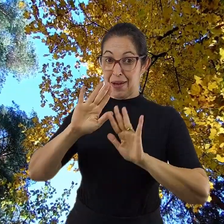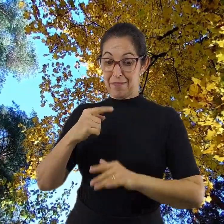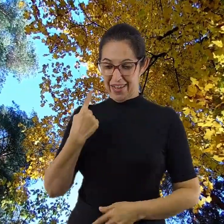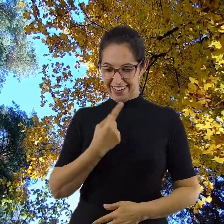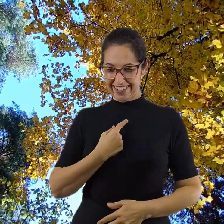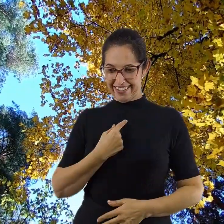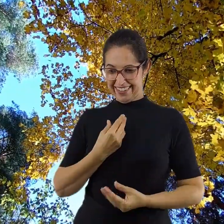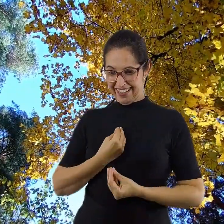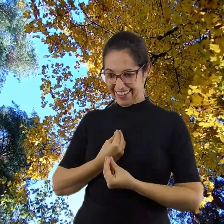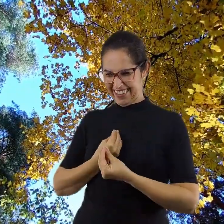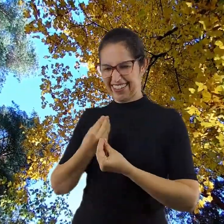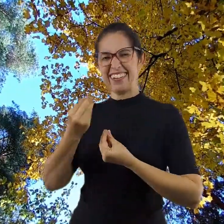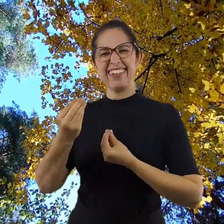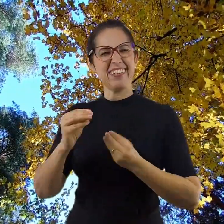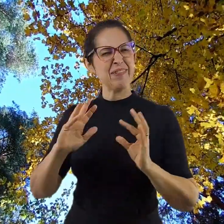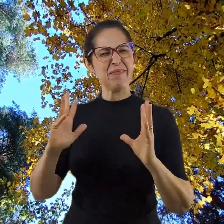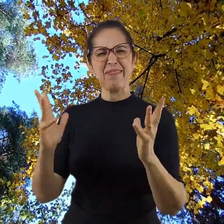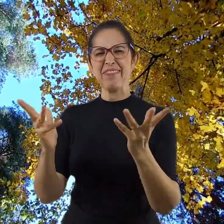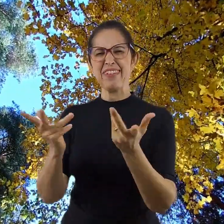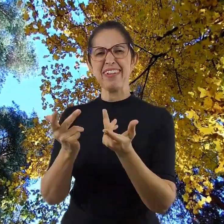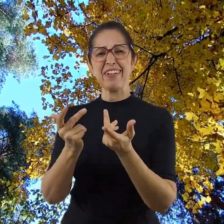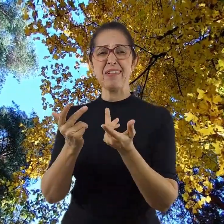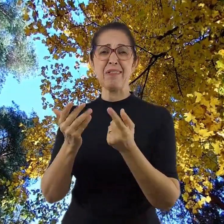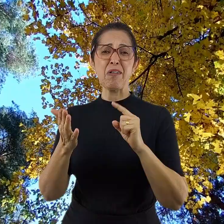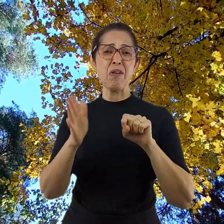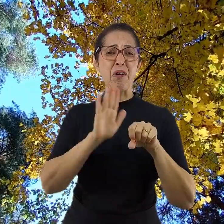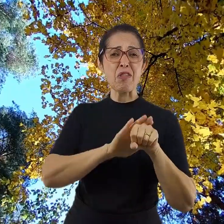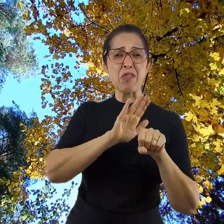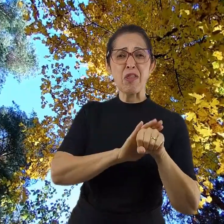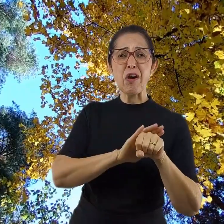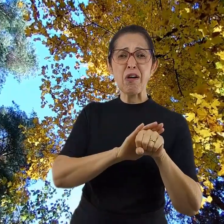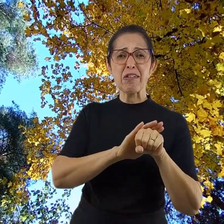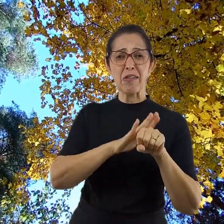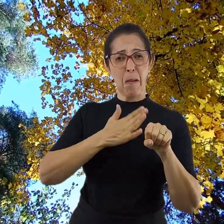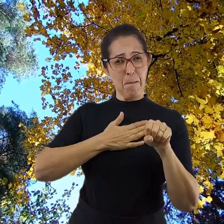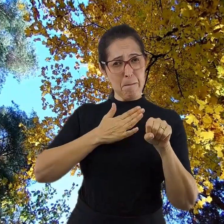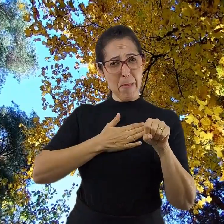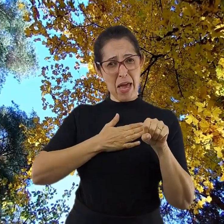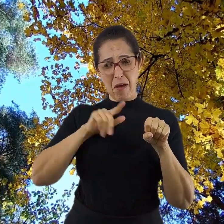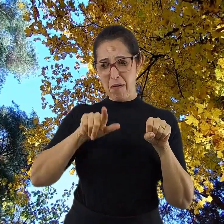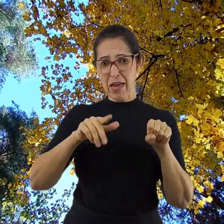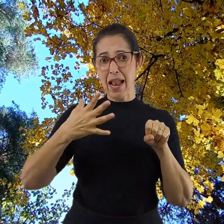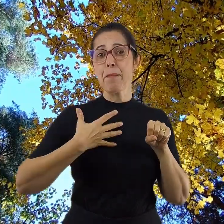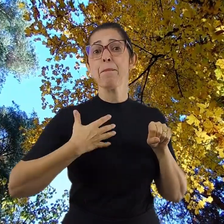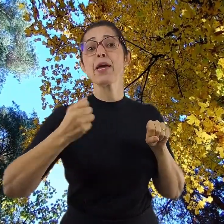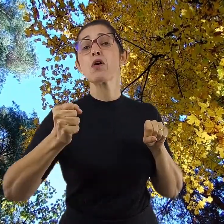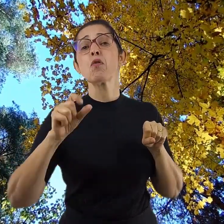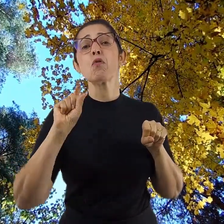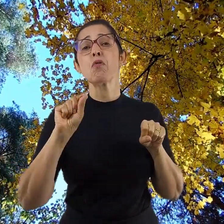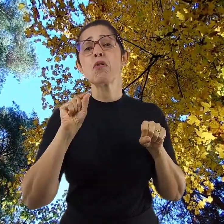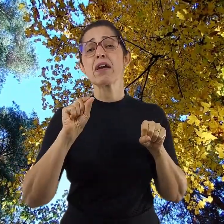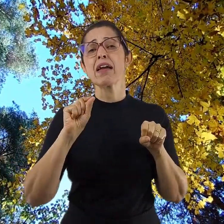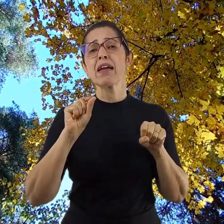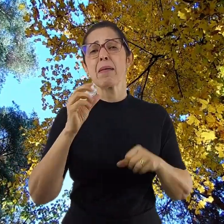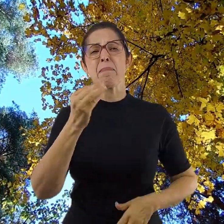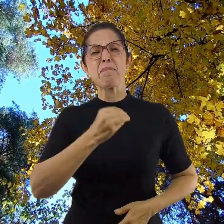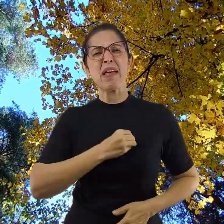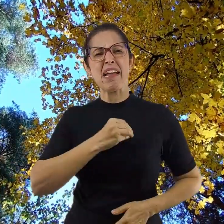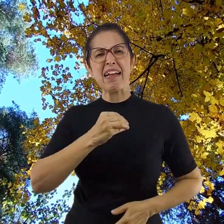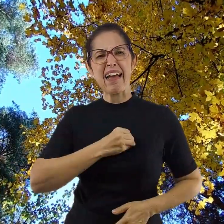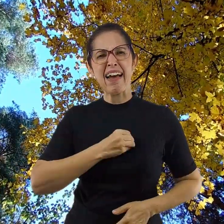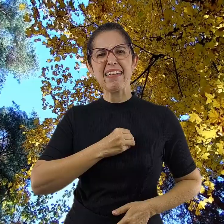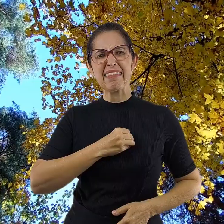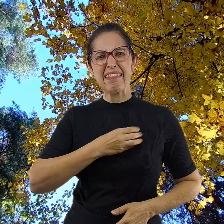maravilhosa. Porque o que era nosso, que ele levou. O que era nosso, os nossos pecados, agora ele levou sobre